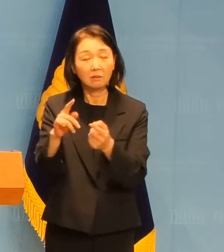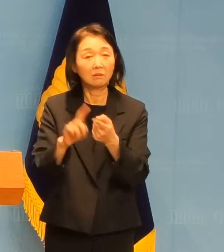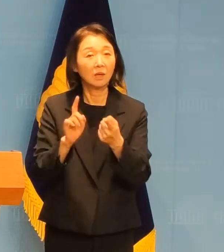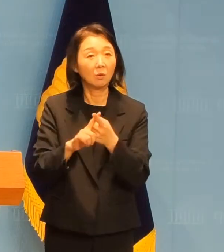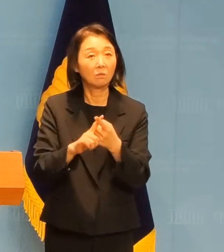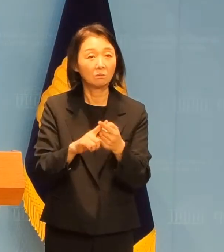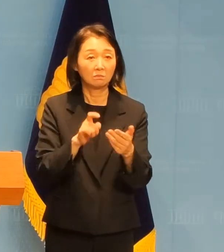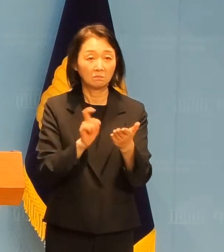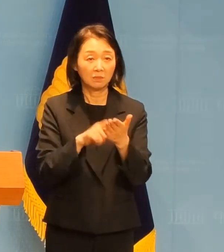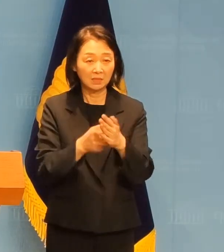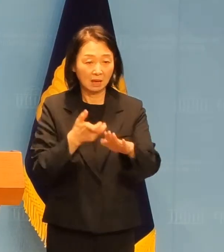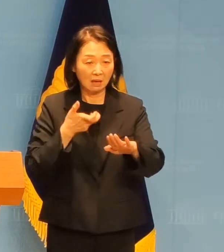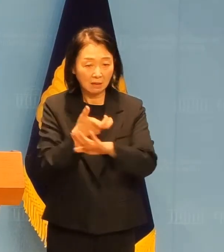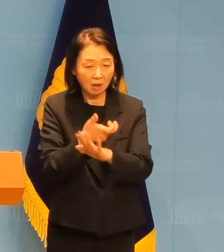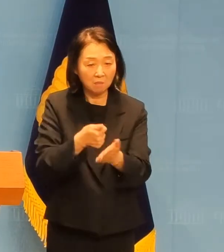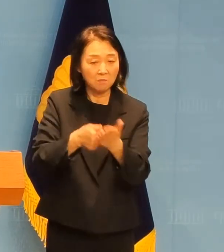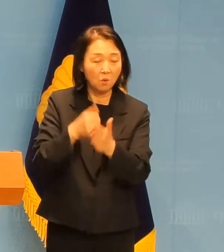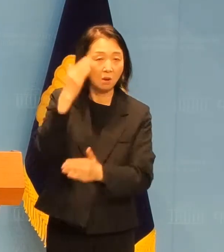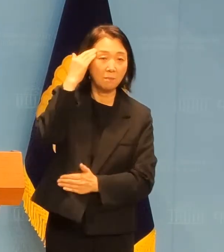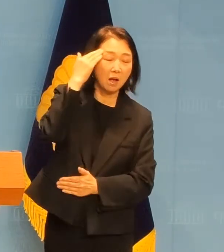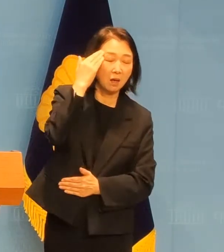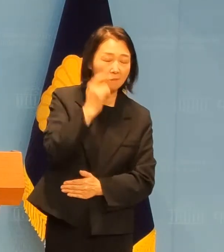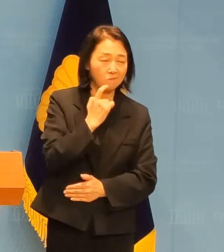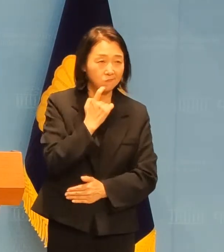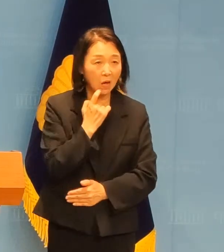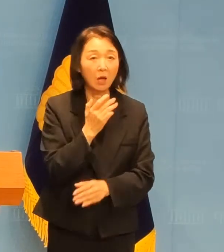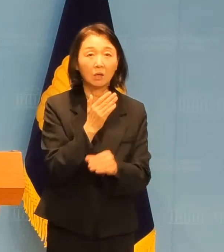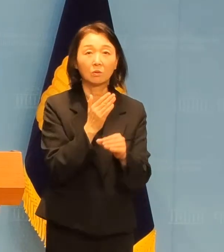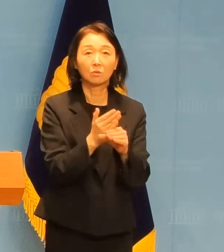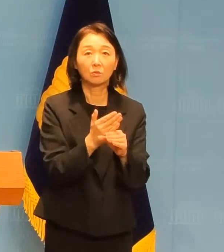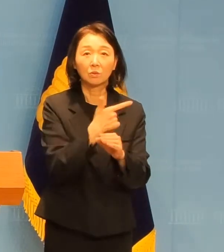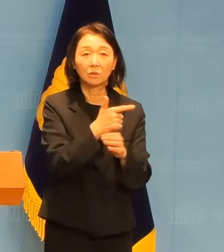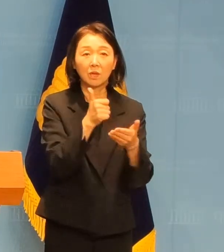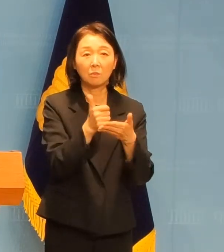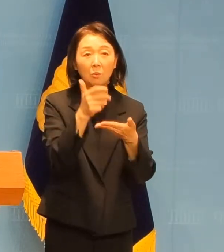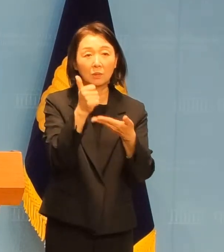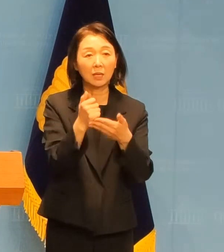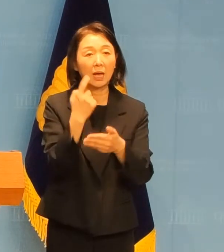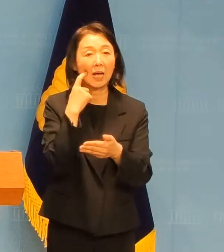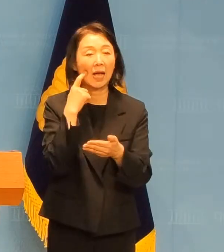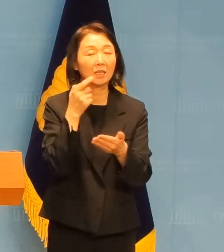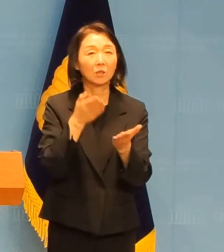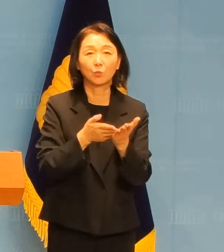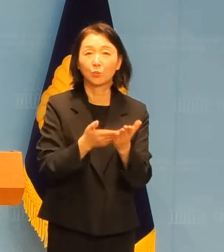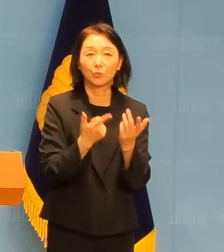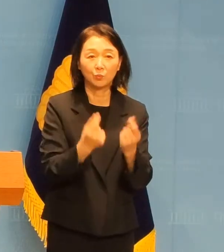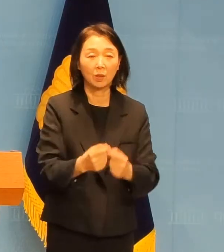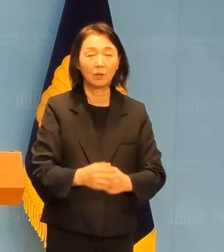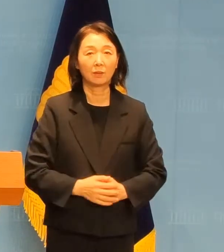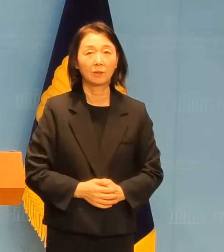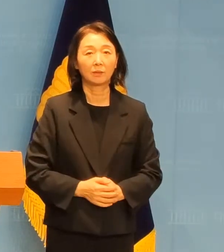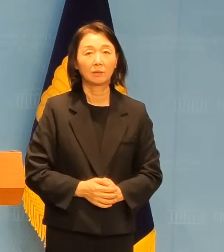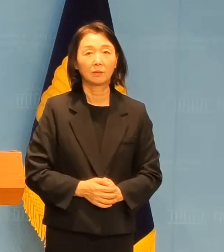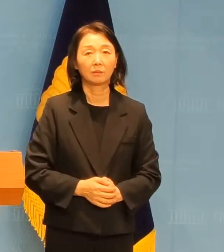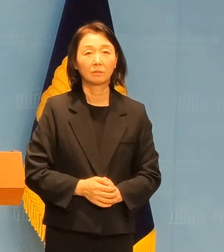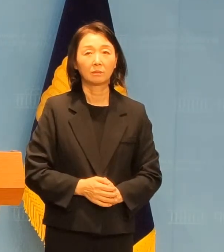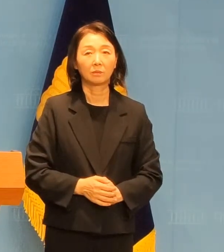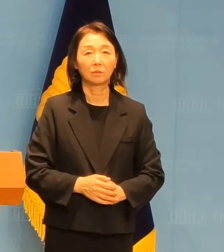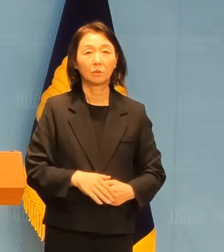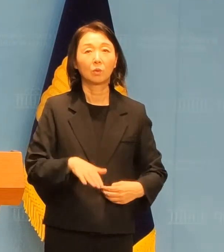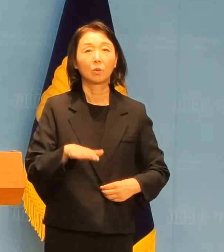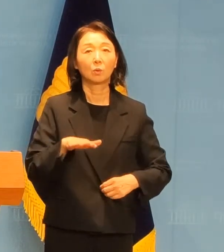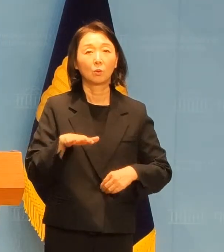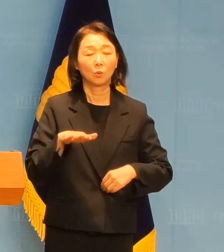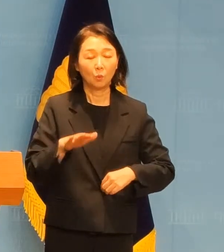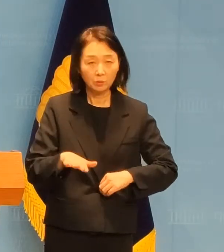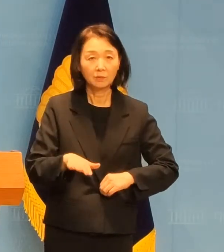표결을 방해했다며 우기는 것도 대법원장 가짜 뉴스와 같습니다. 오늘 저는 내란